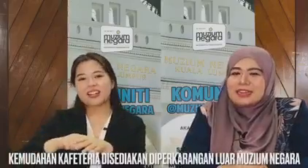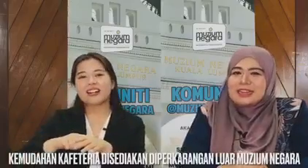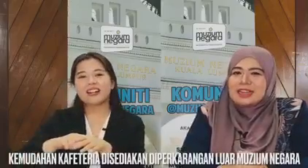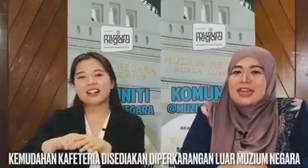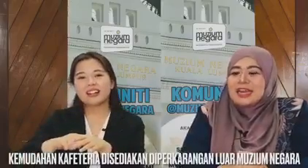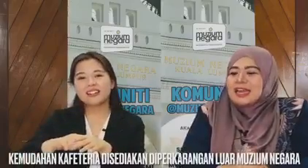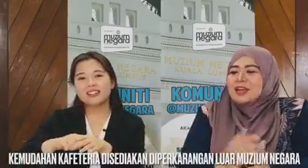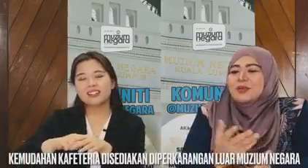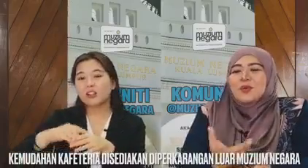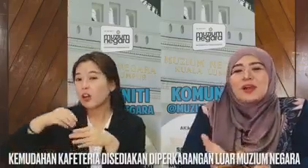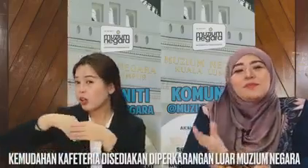di pekarangan